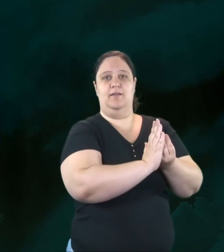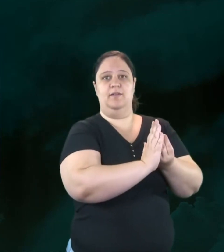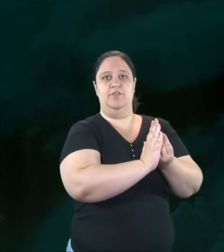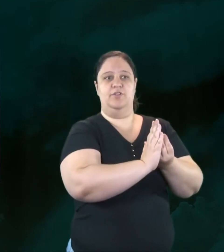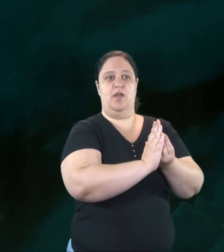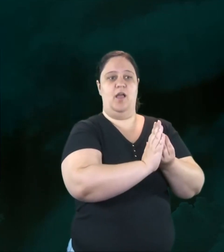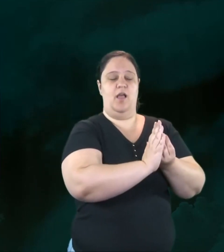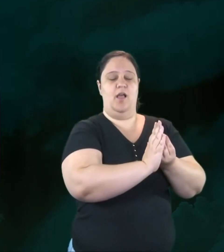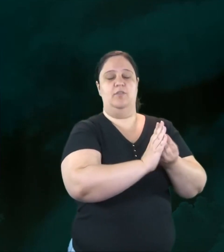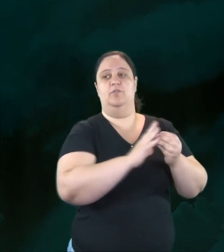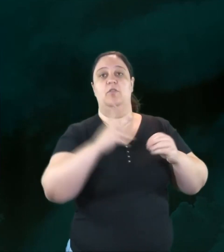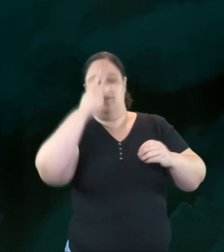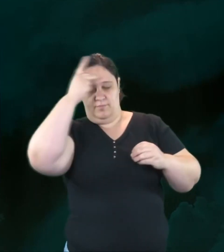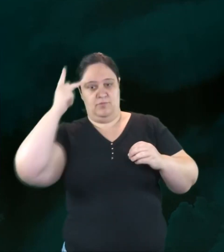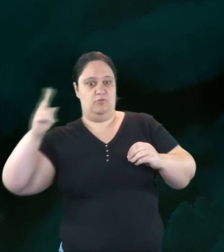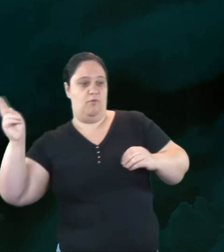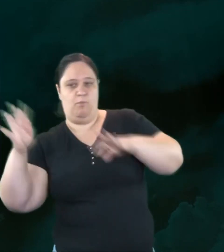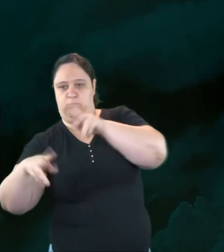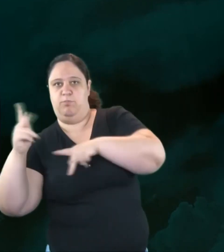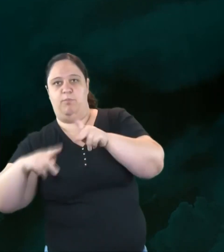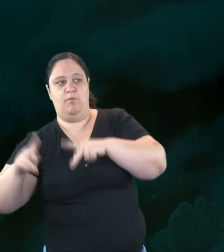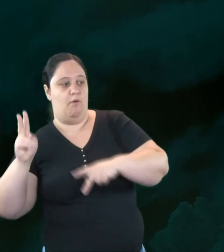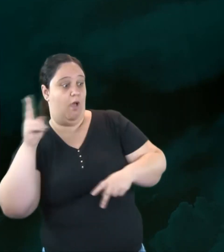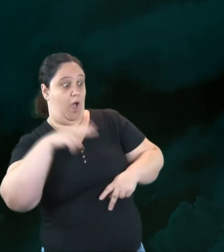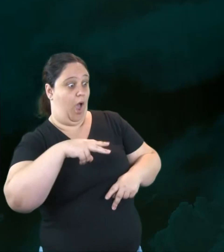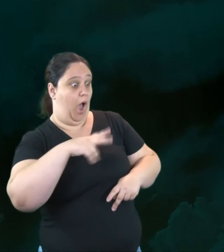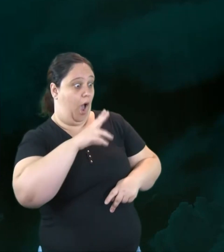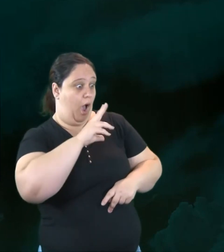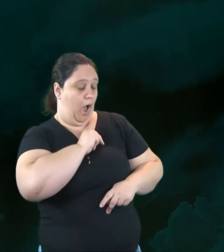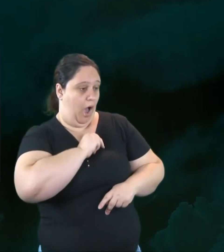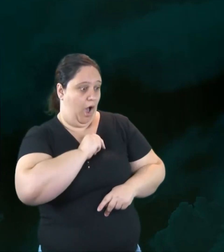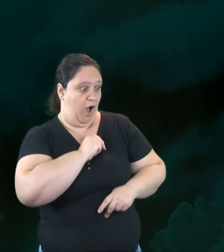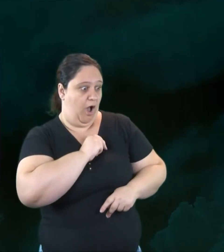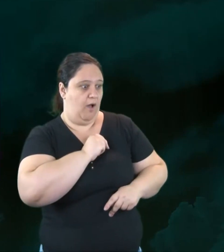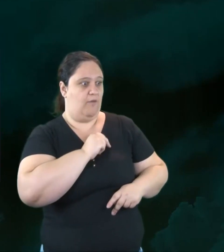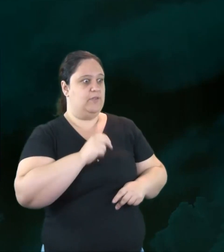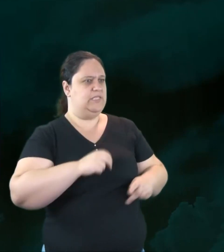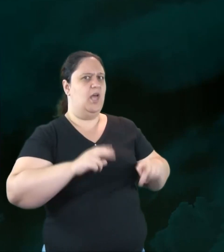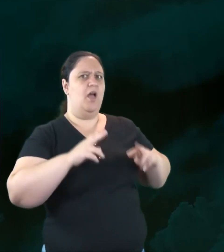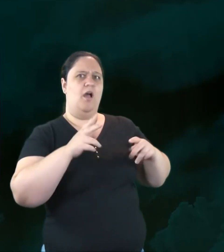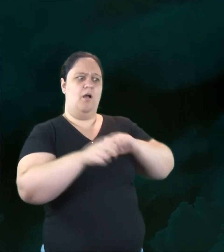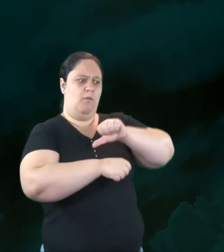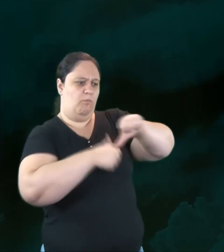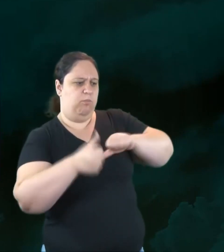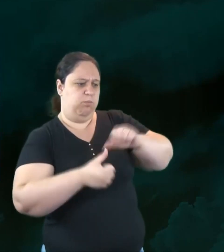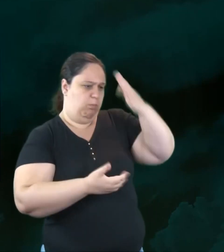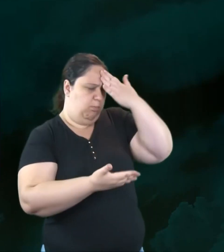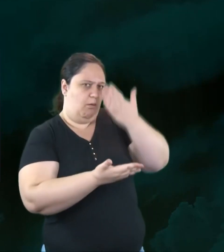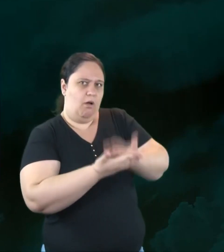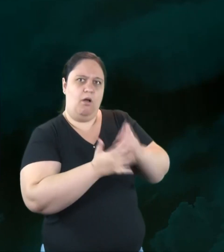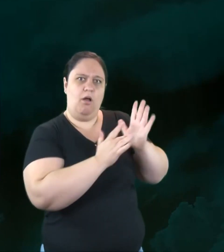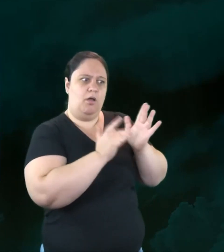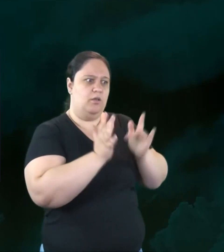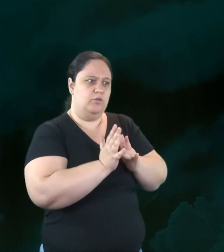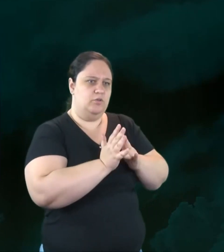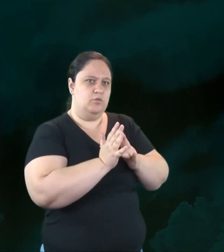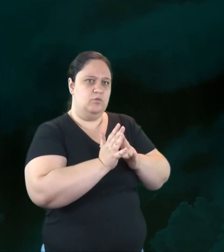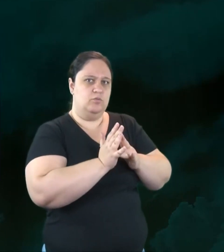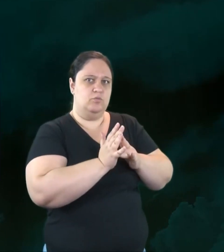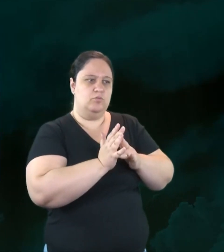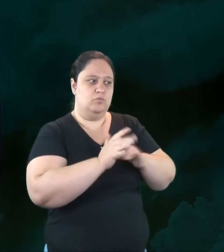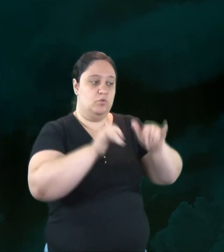grande naquela época, que chegou a toda a Macedônia, a toda a Caia, para não dizer a todo